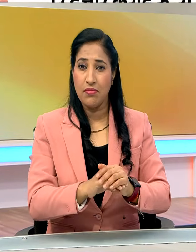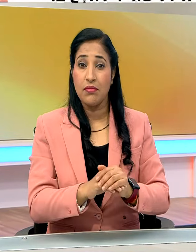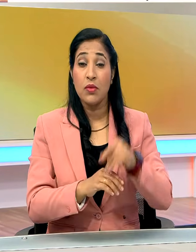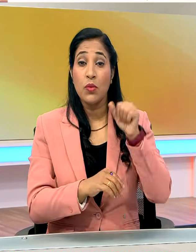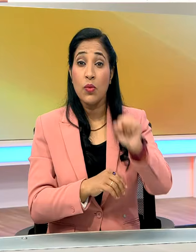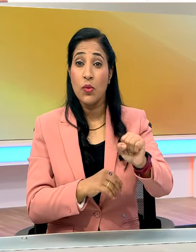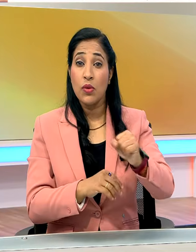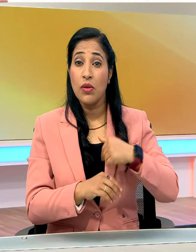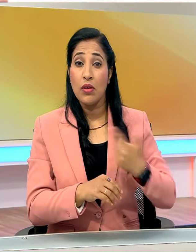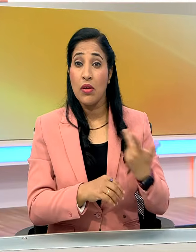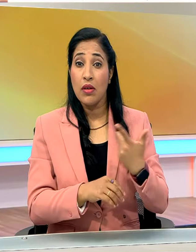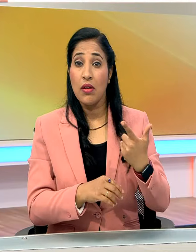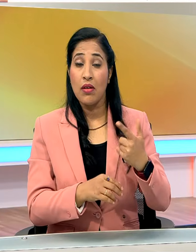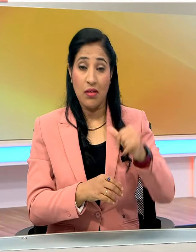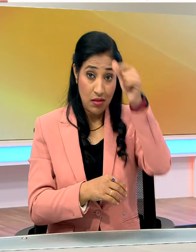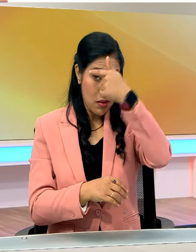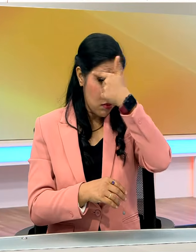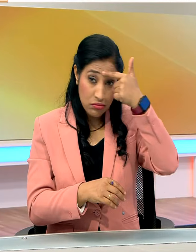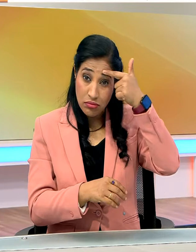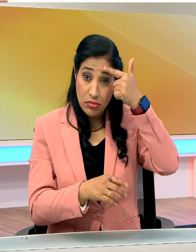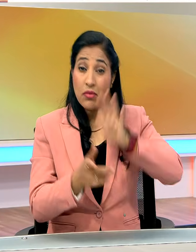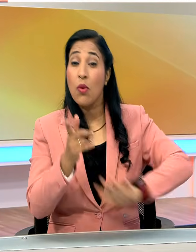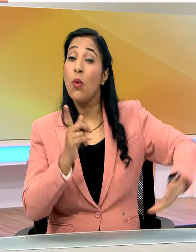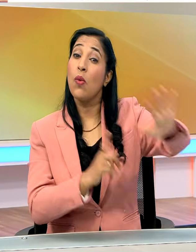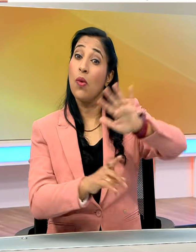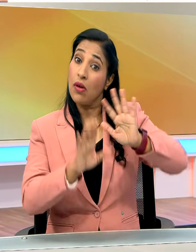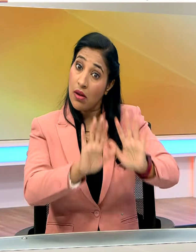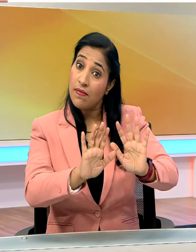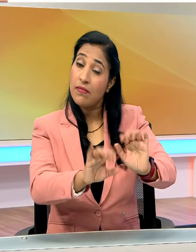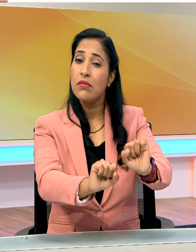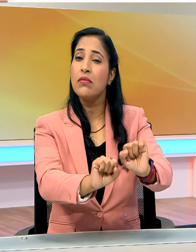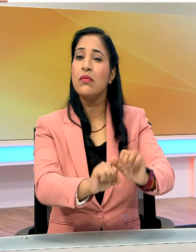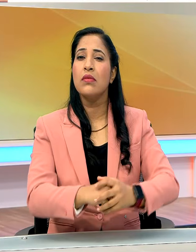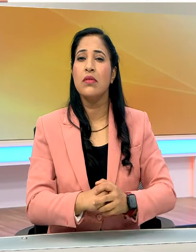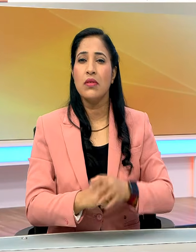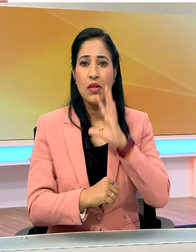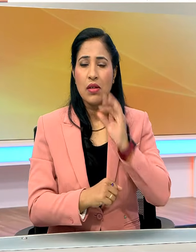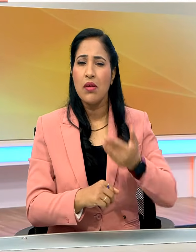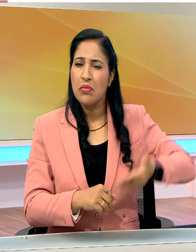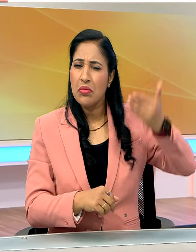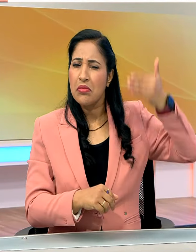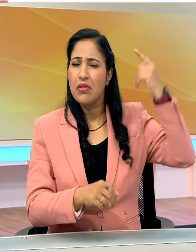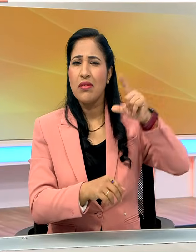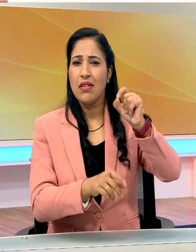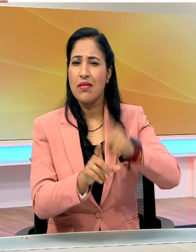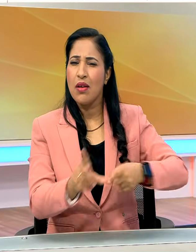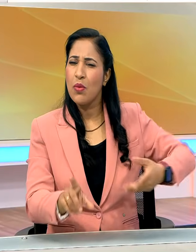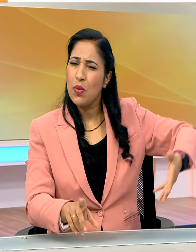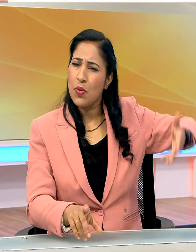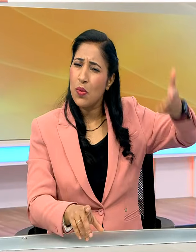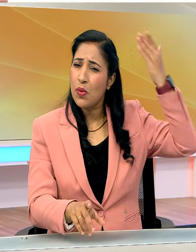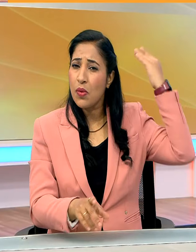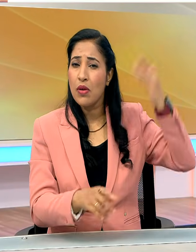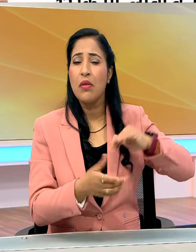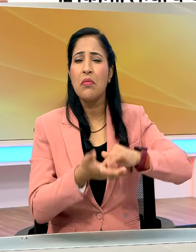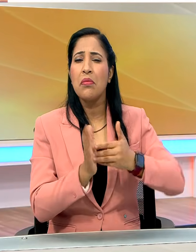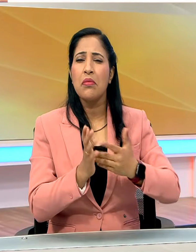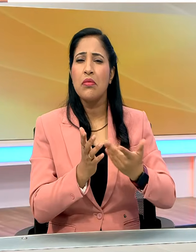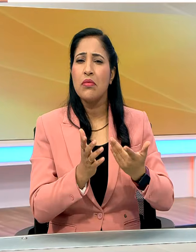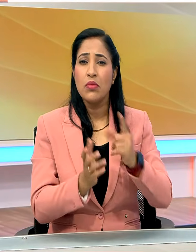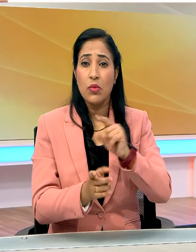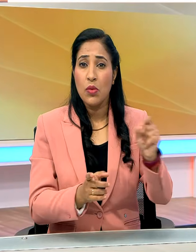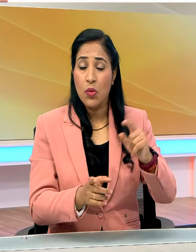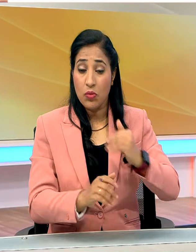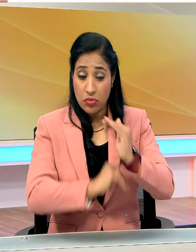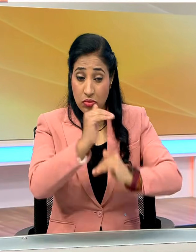हमारे राष्ट्र की भाग्य रेखाएं होती है। और बीते एक दशक से हमारा देश